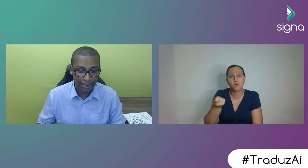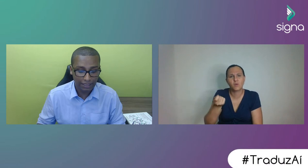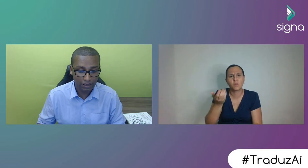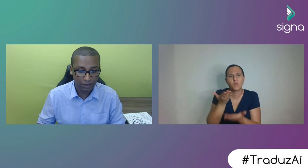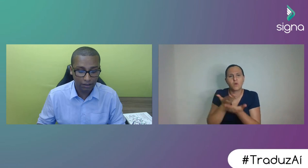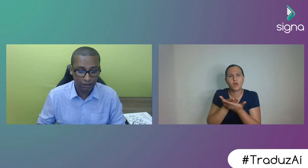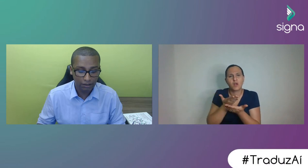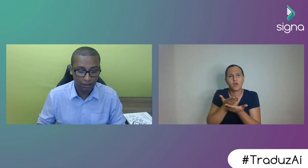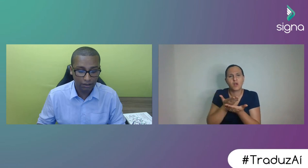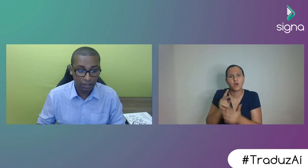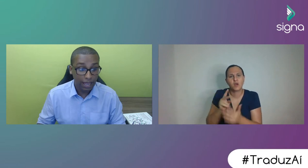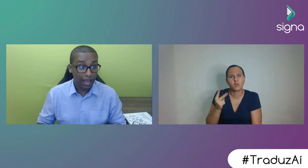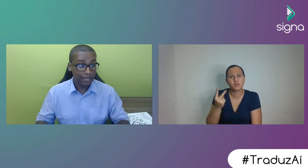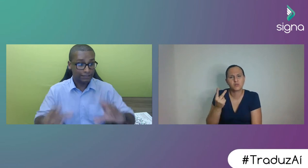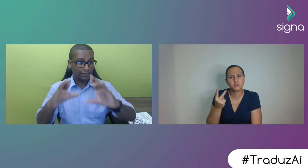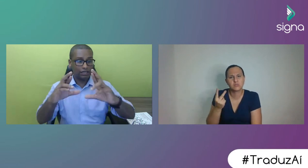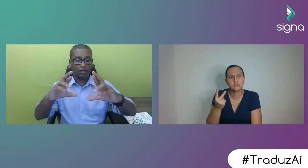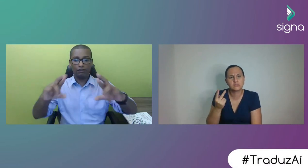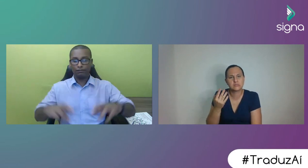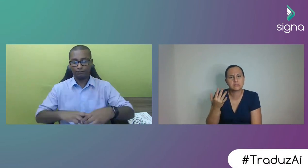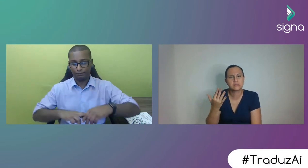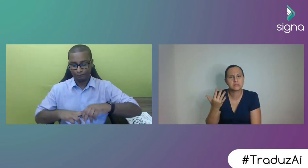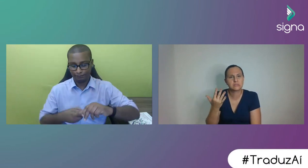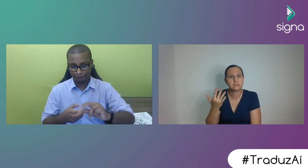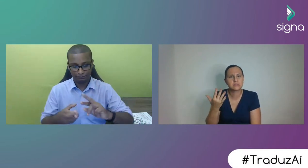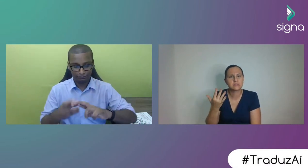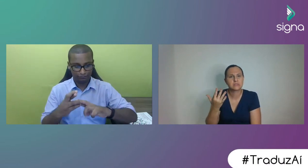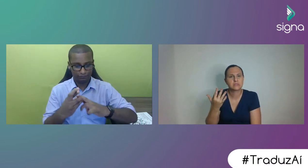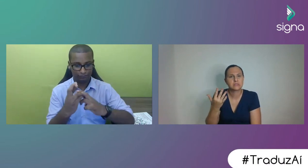Aquele em R. Ah, esse aqui?